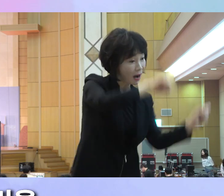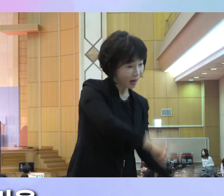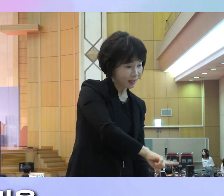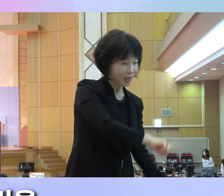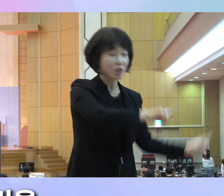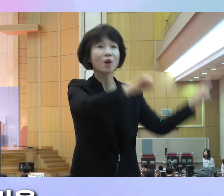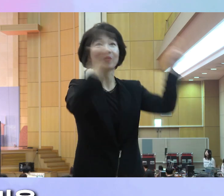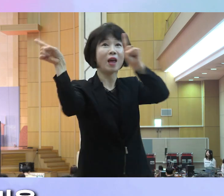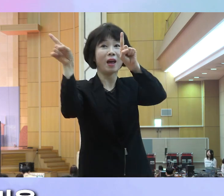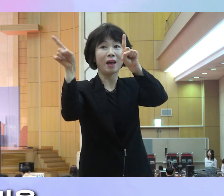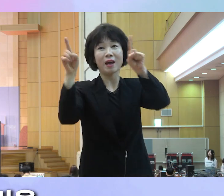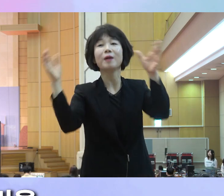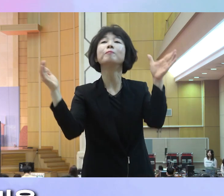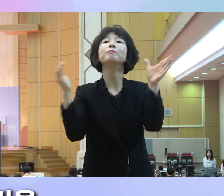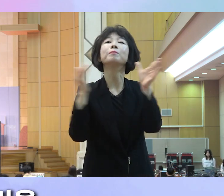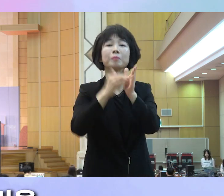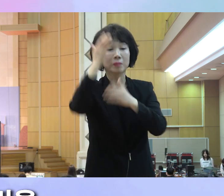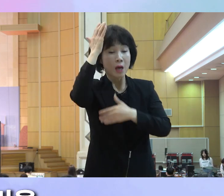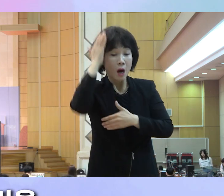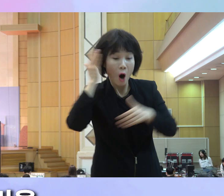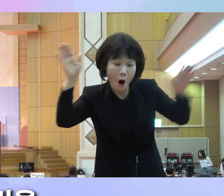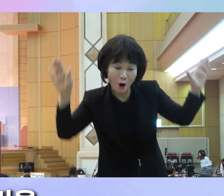무덤에서 살아나셨네.